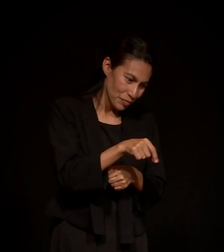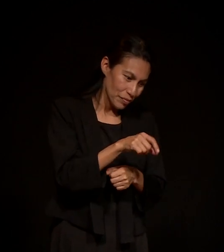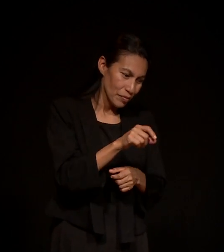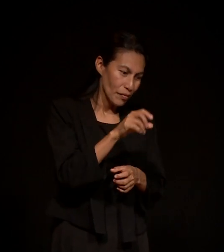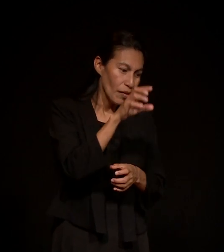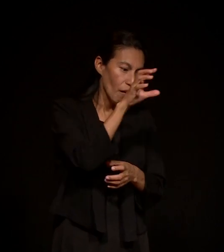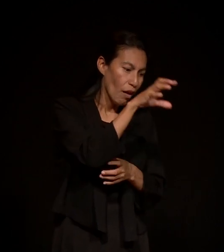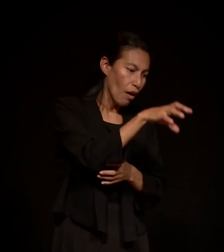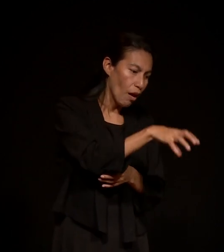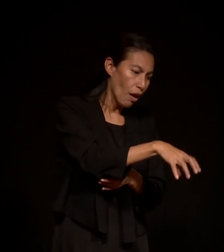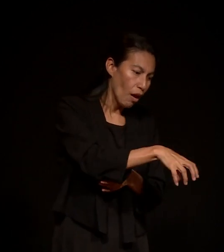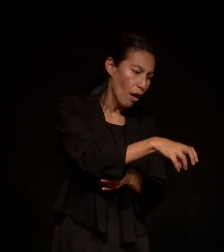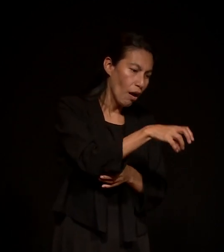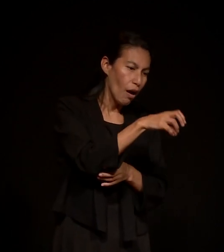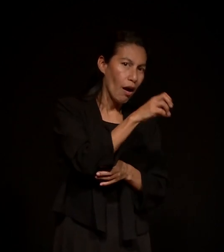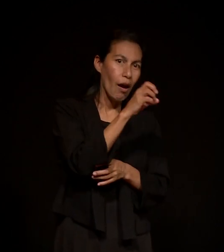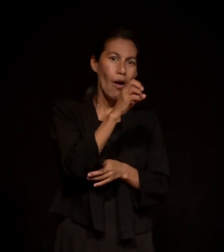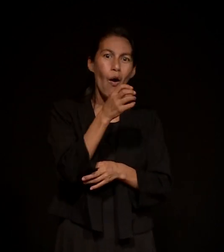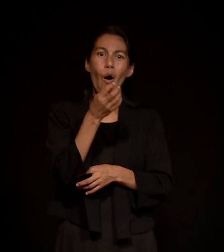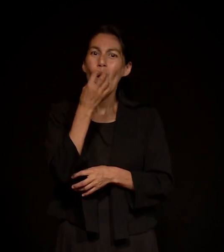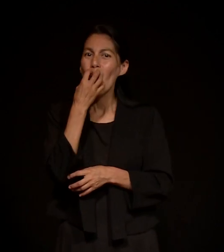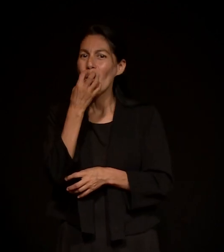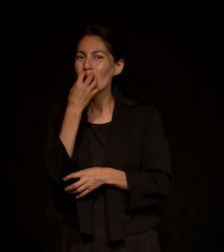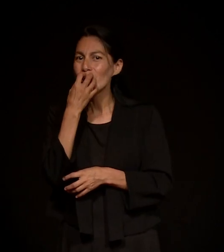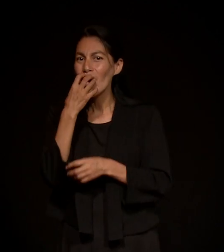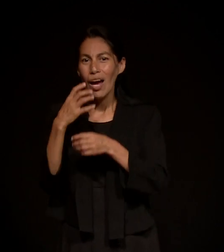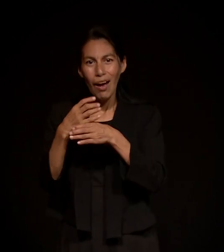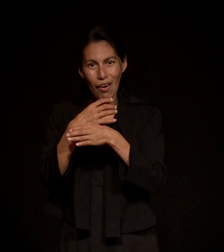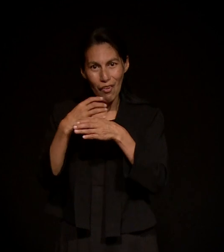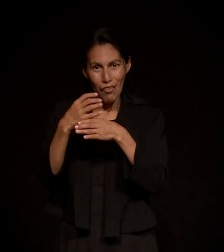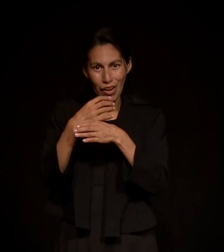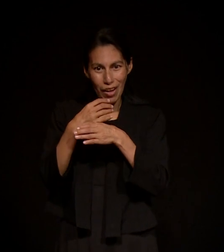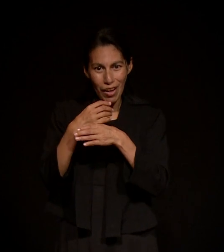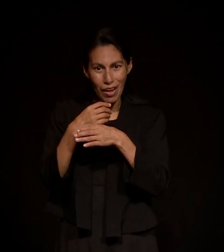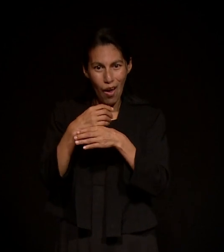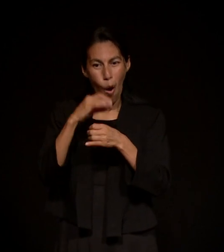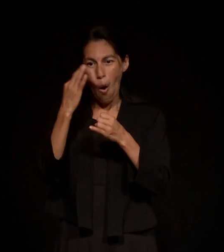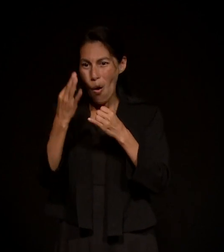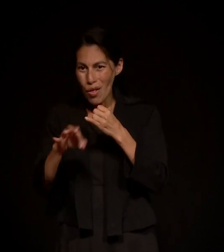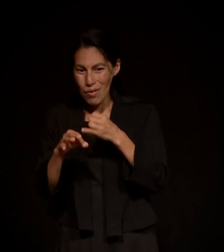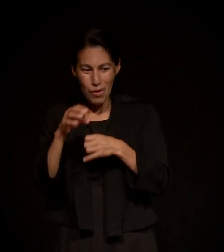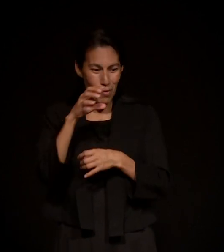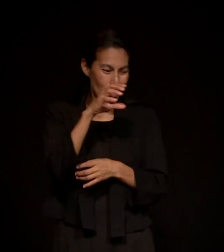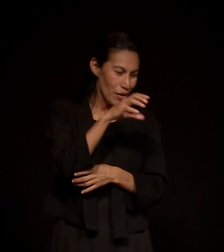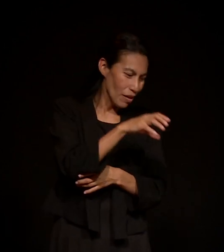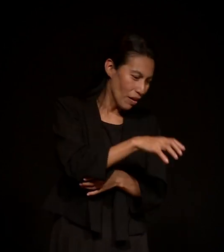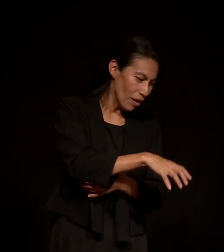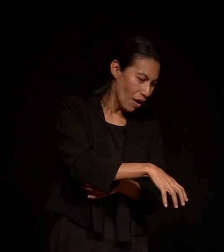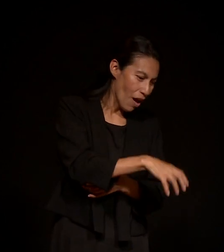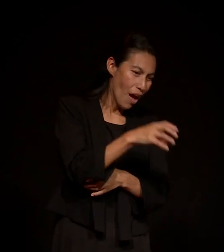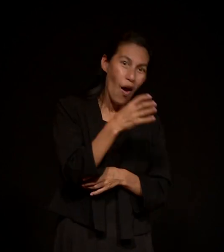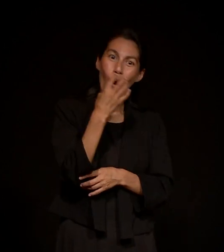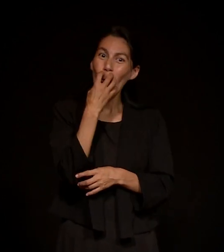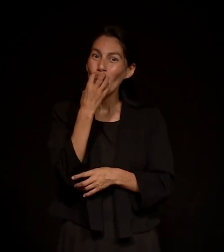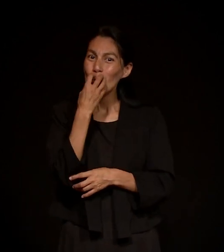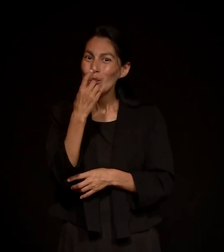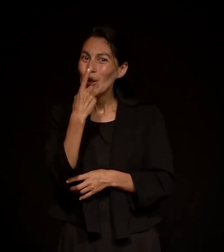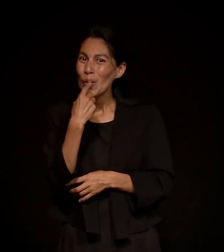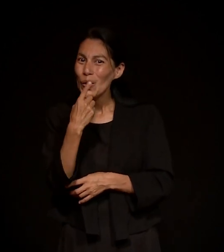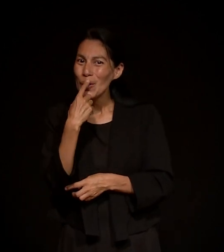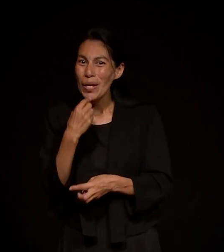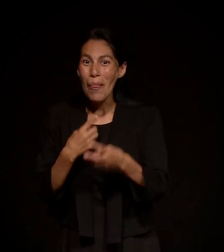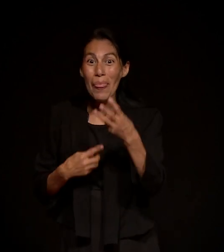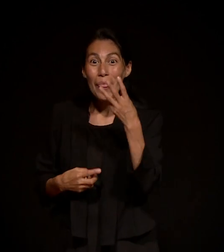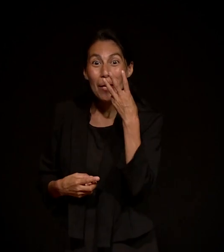moneda y me saqué un oso café. Y la última moneda y me saqué un oso rosado. Y ya